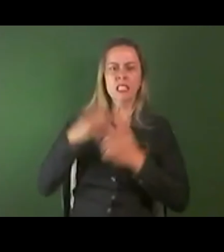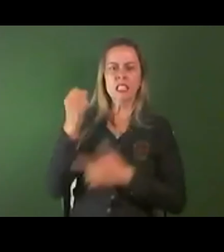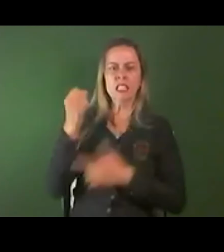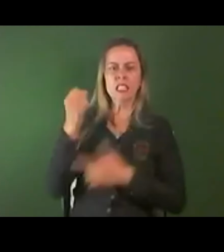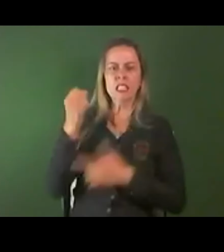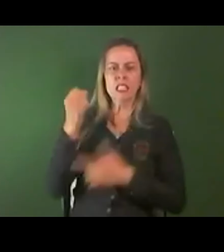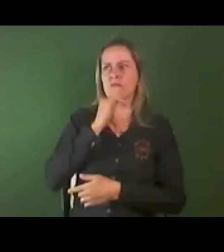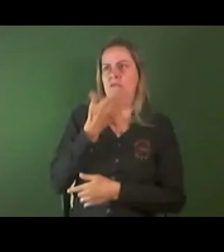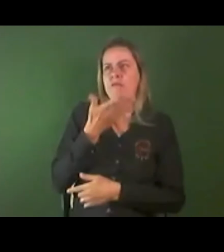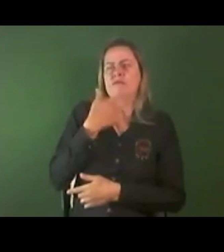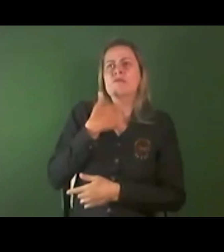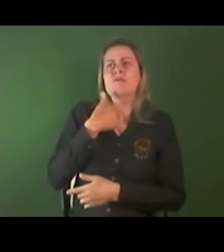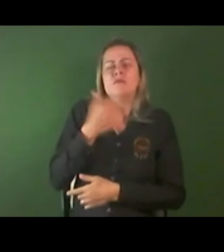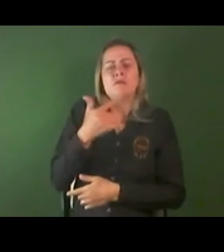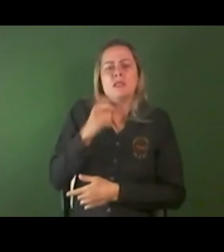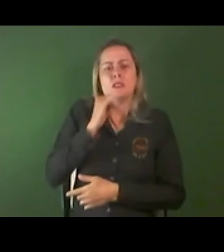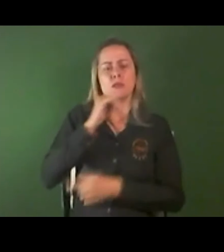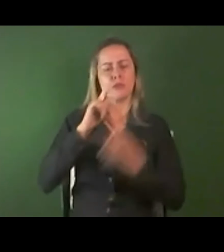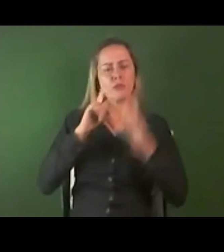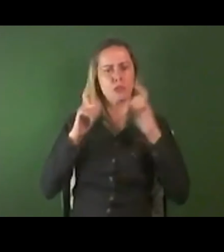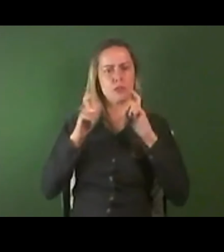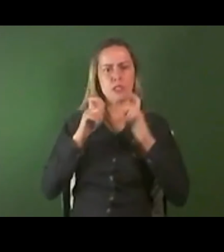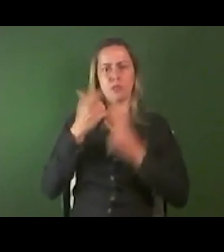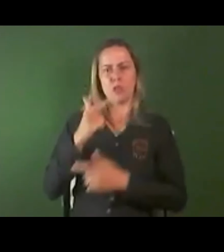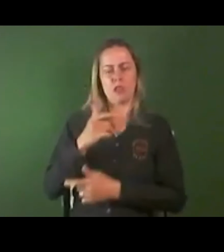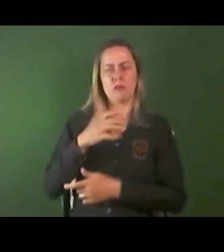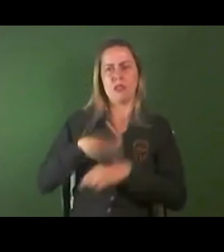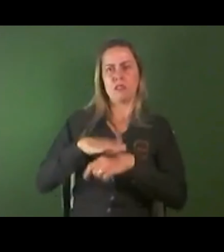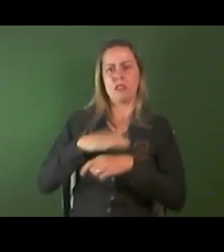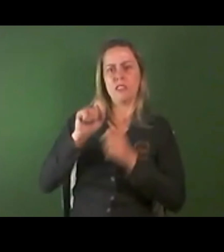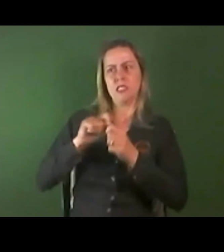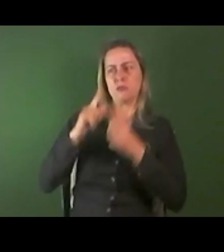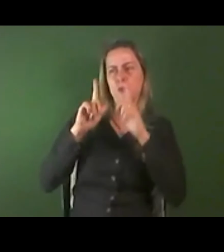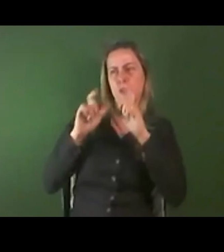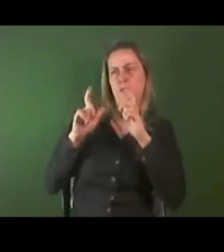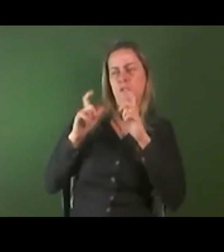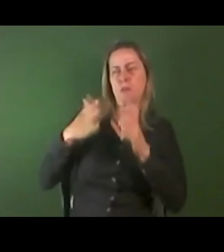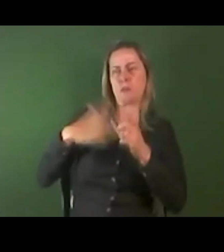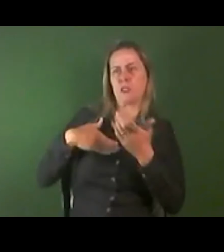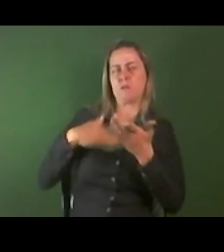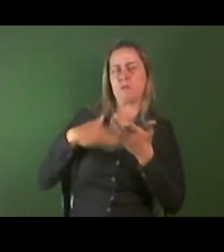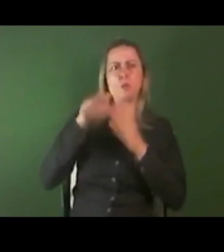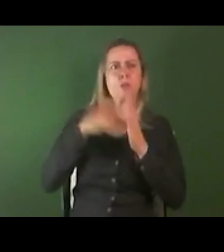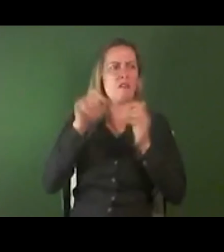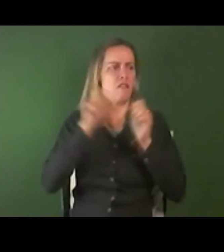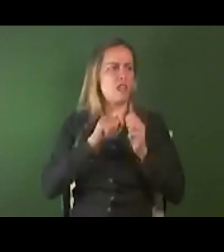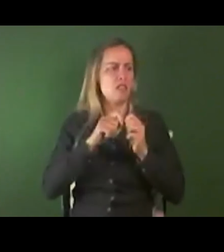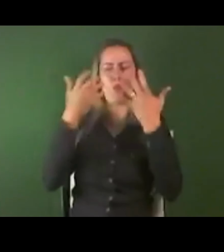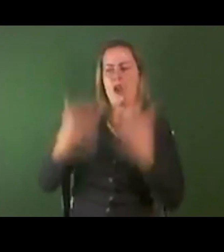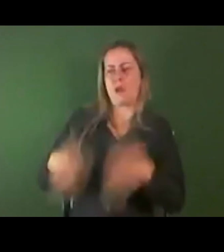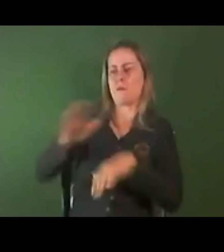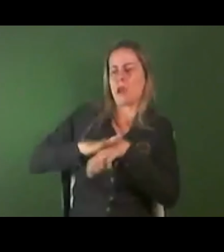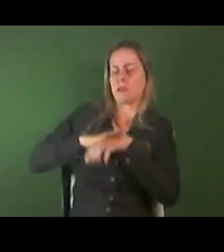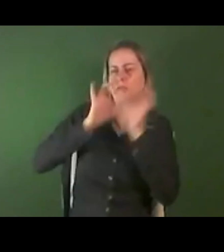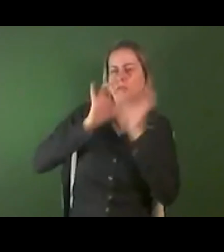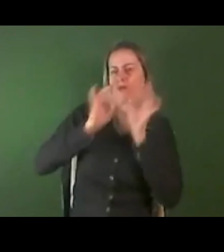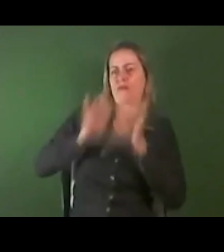mais o que eu quero fazer com a fotografia, eu não sei mais o que eu estou fazendo com a fotografia, tudo que eu fiz eu não quero mais fazer,